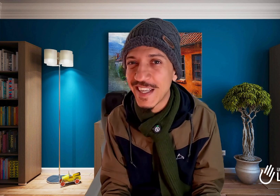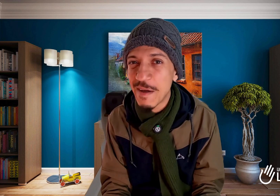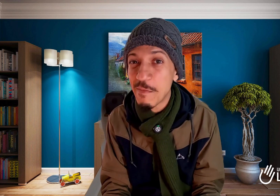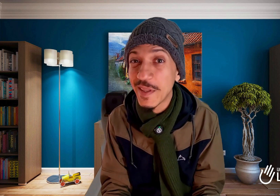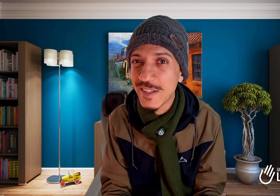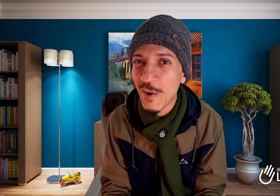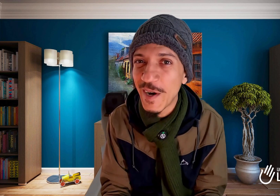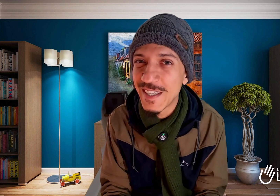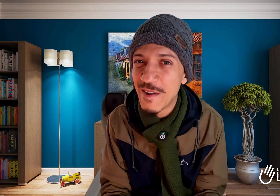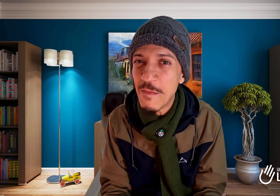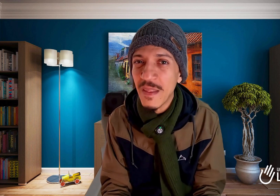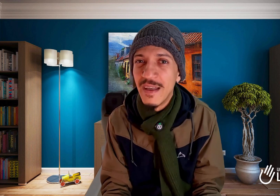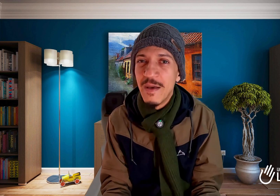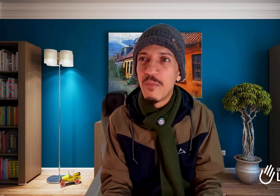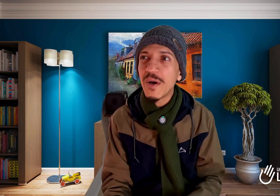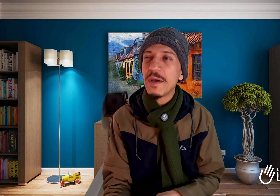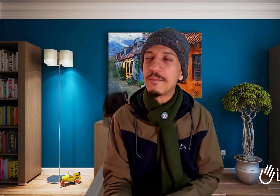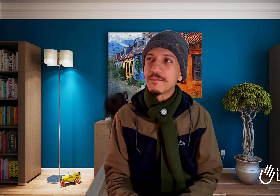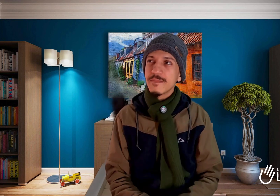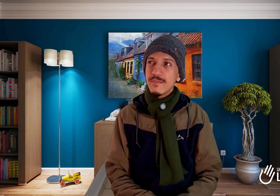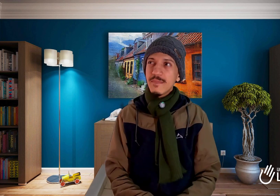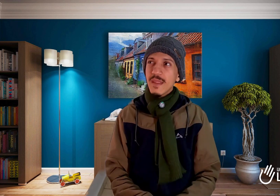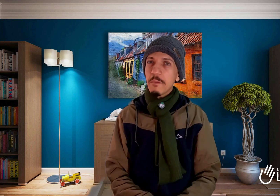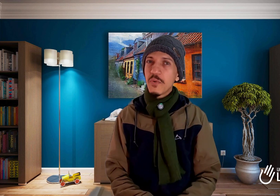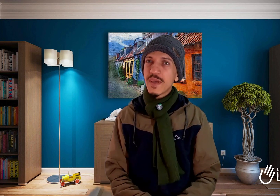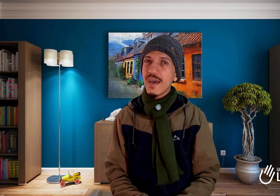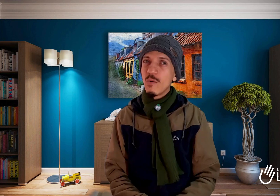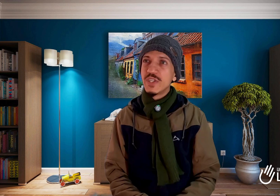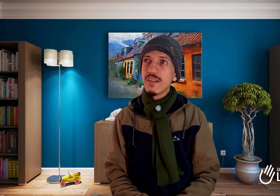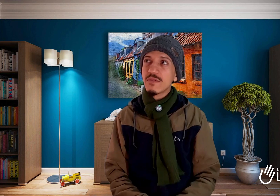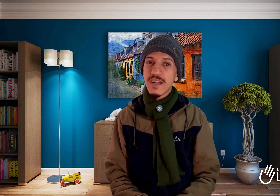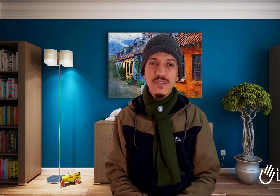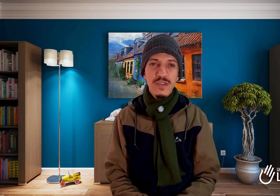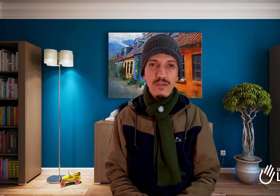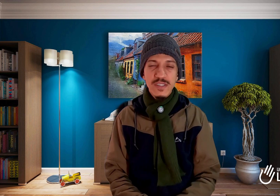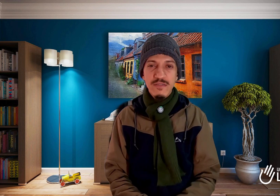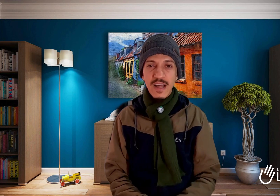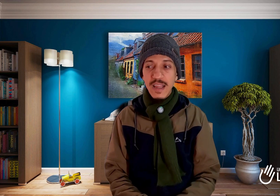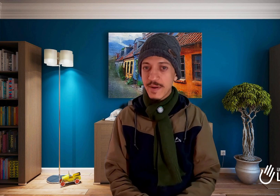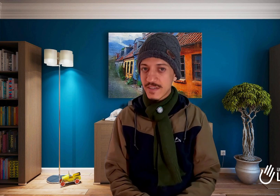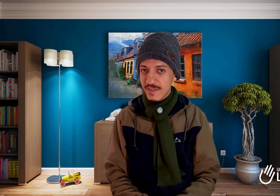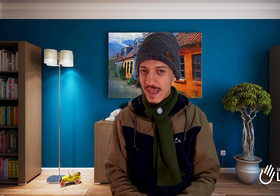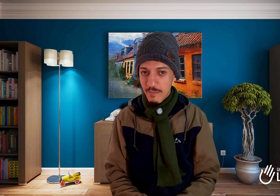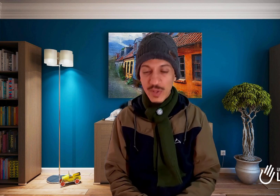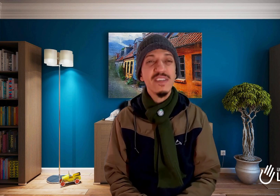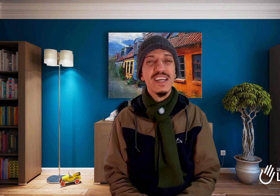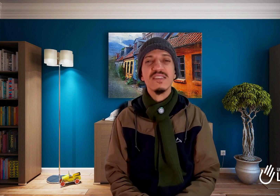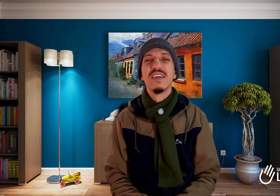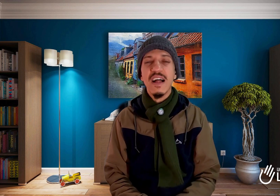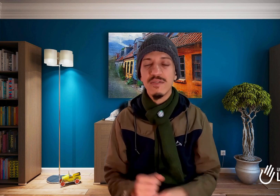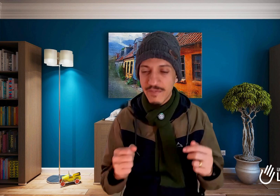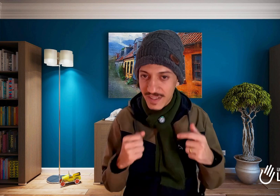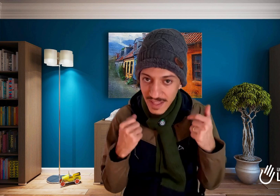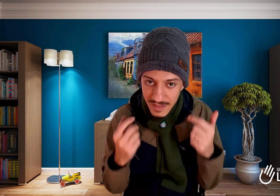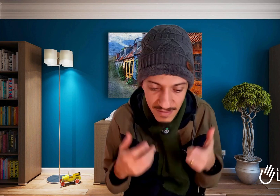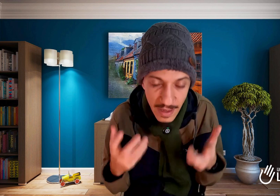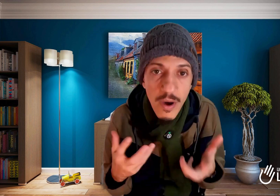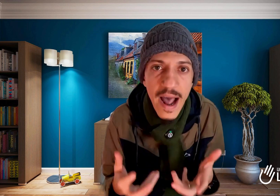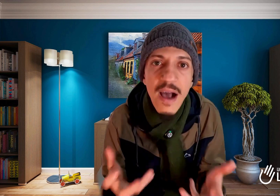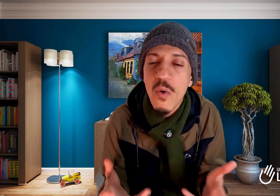muita sorte. Por quê? Porque o jeito tradicional de ensino da Libras é muito engessado, você fica tentando decorar coisas e